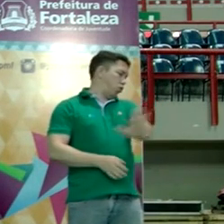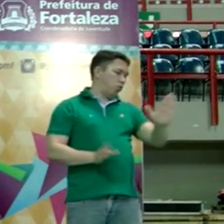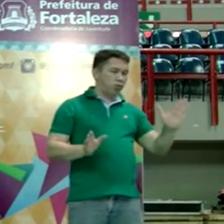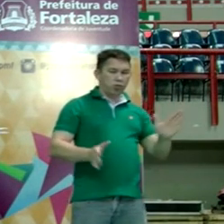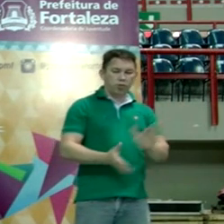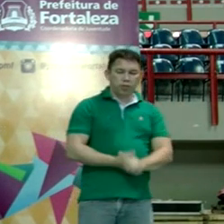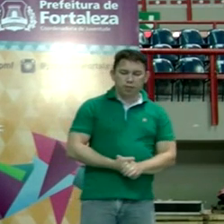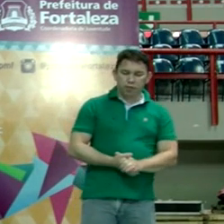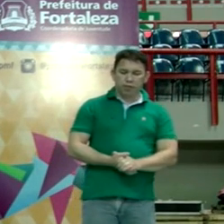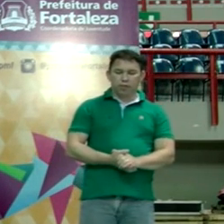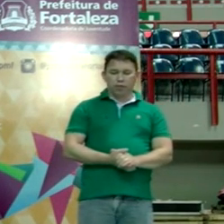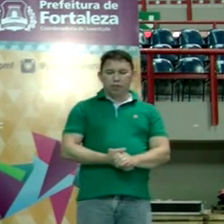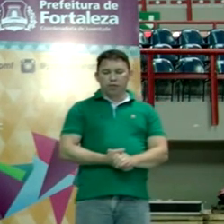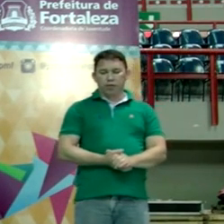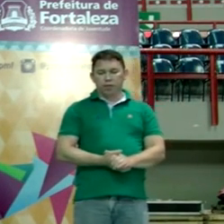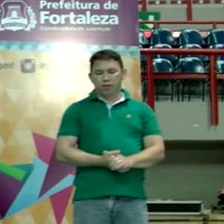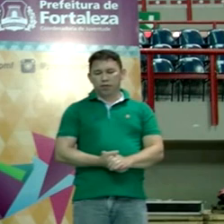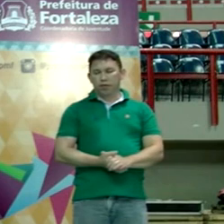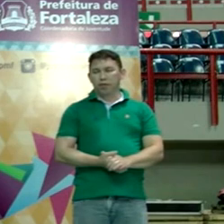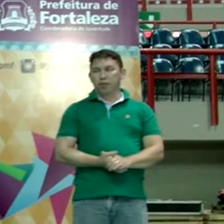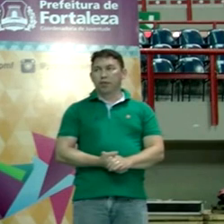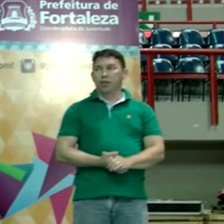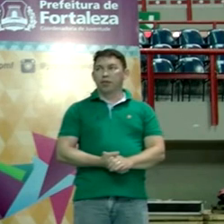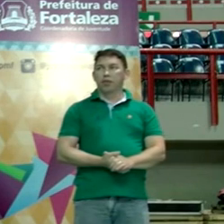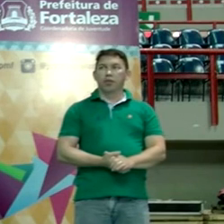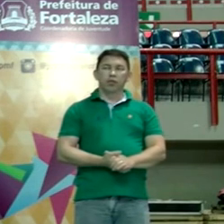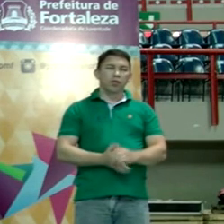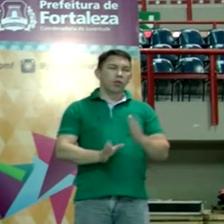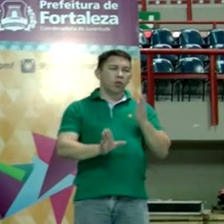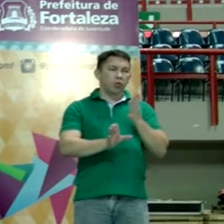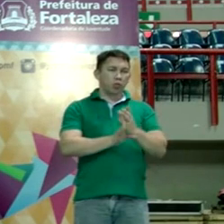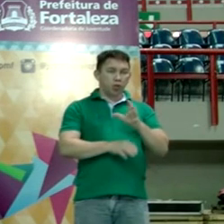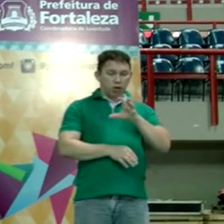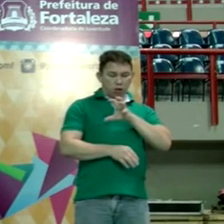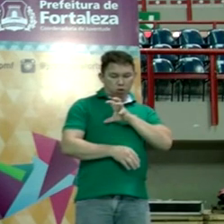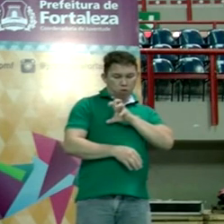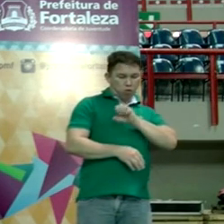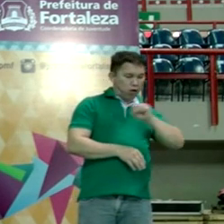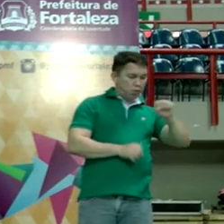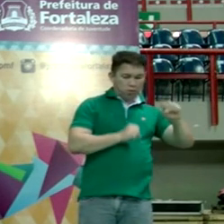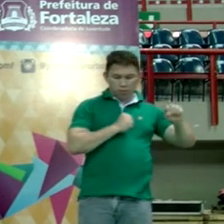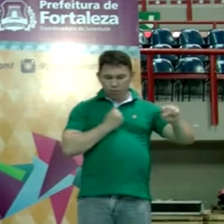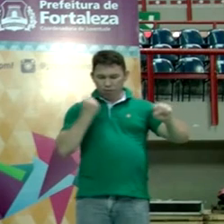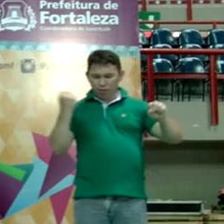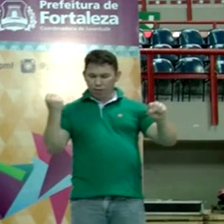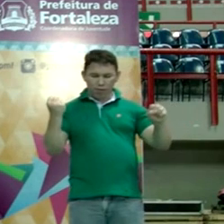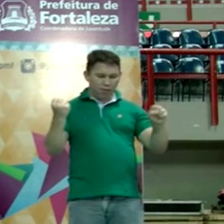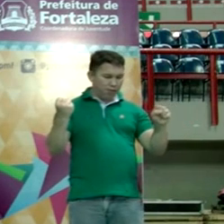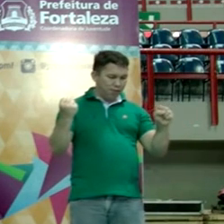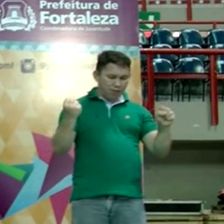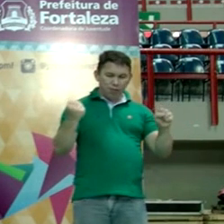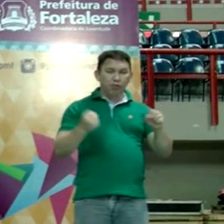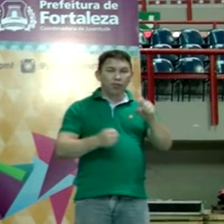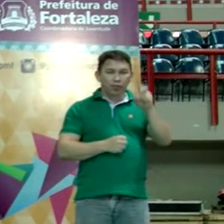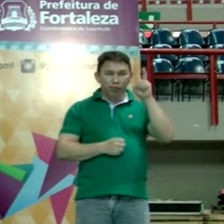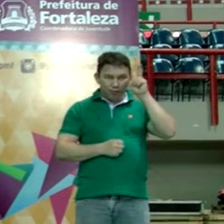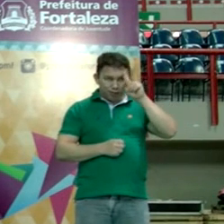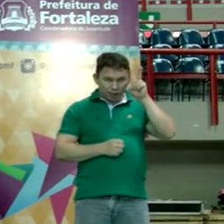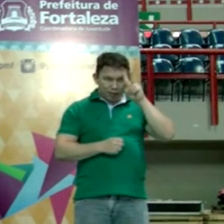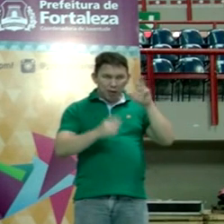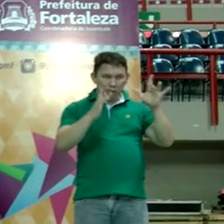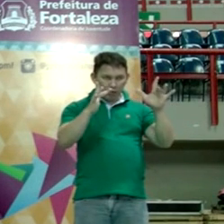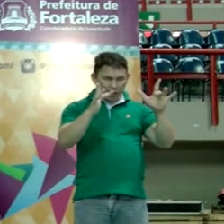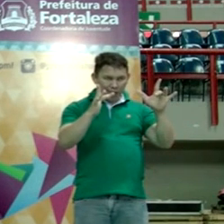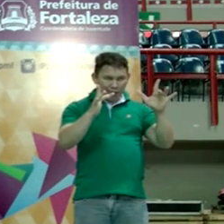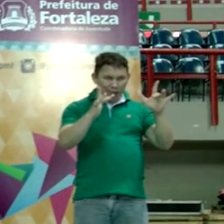Né? Ou uma coisa ou outra. Porque o amor e o ódio é uma linhazinha tênue, né não? Lembre daquele seu namorado que você